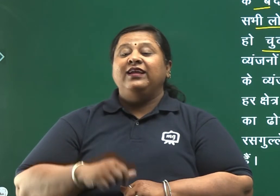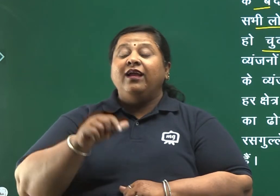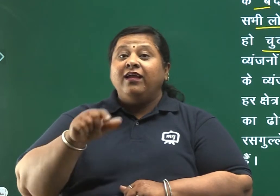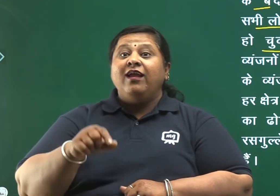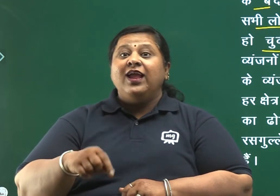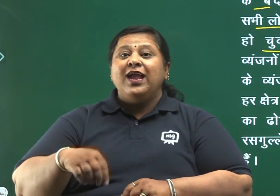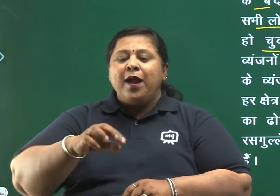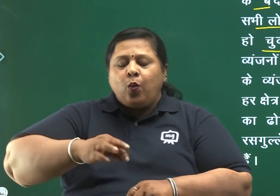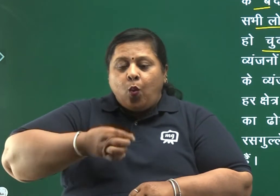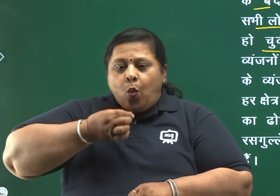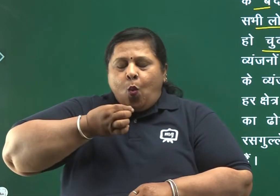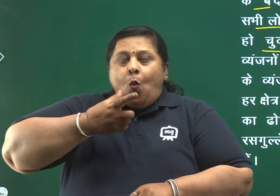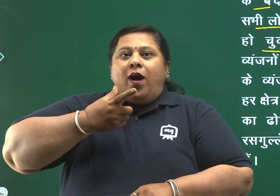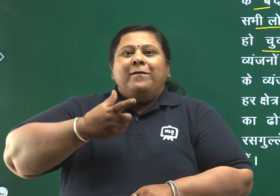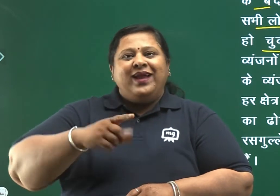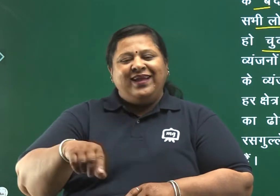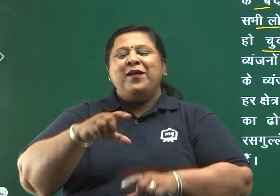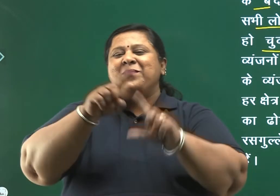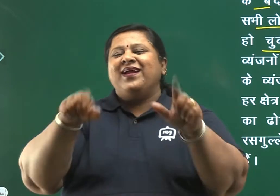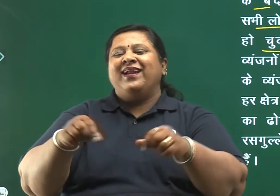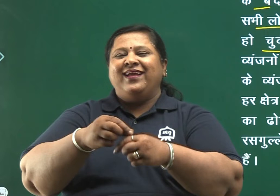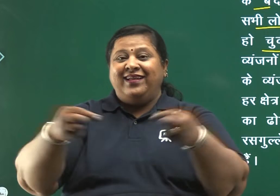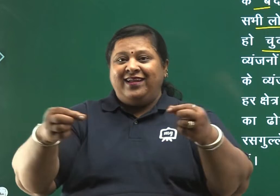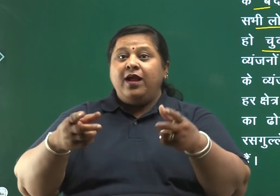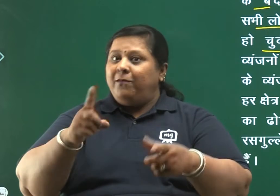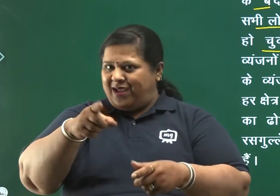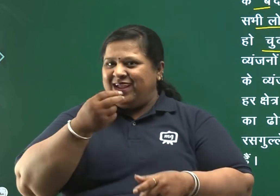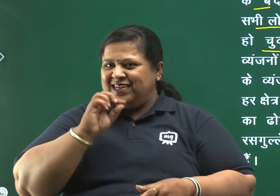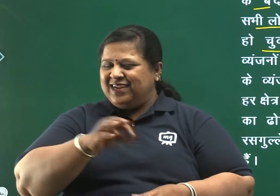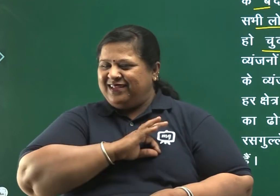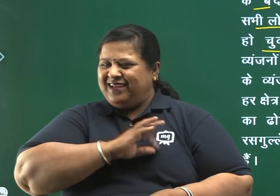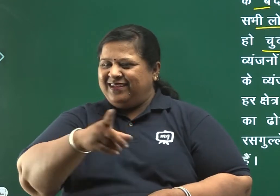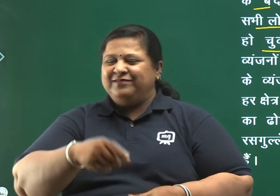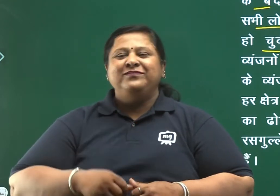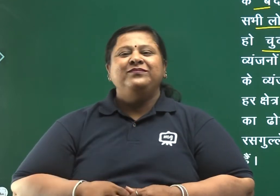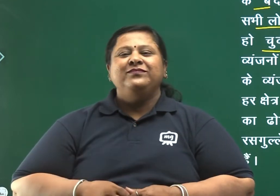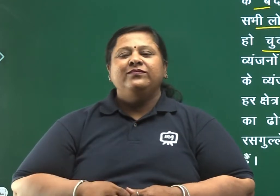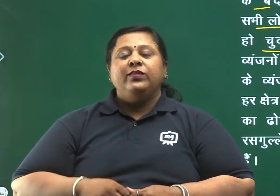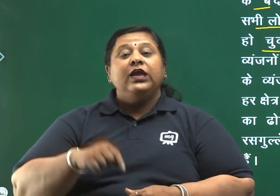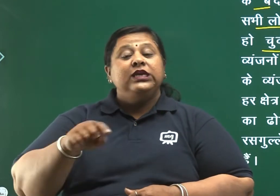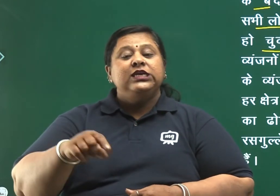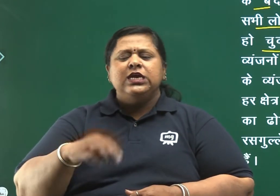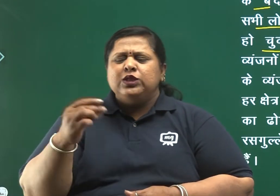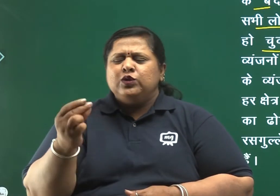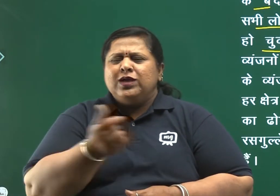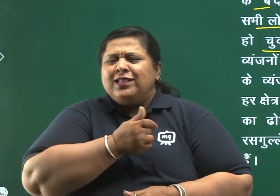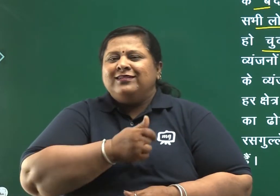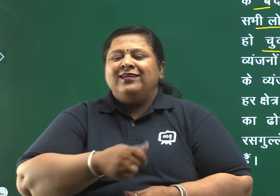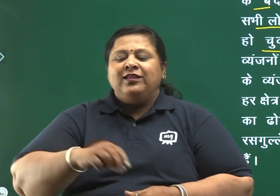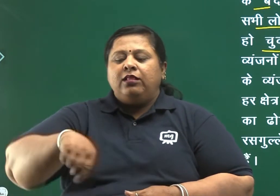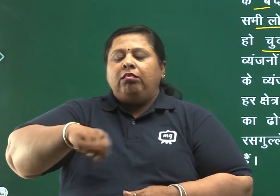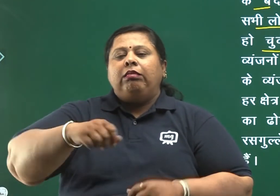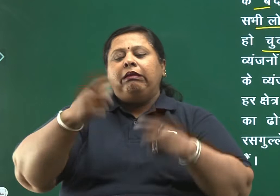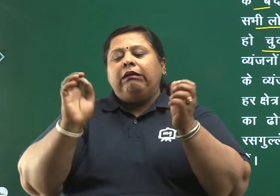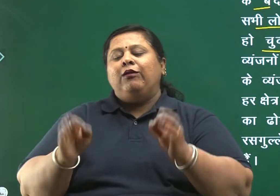यह मैगी का पैकेट है। आपको बहुत पसंद है मैगी खाना? यह जल्दी से तैयार